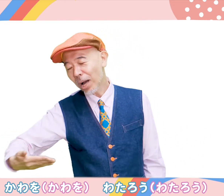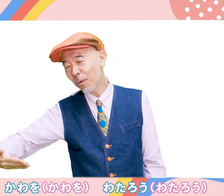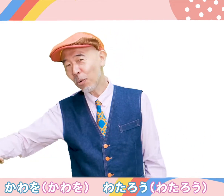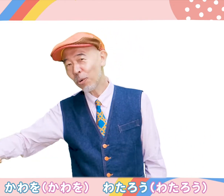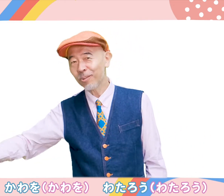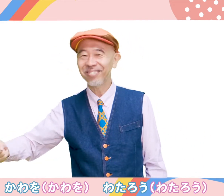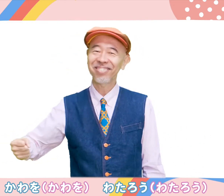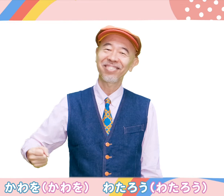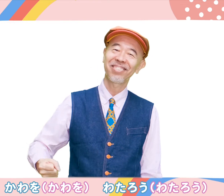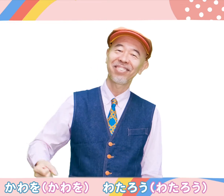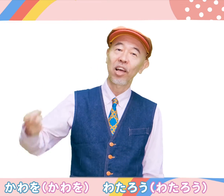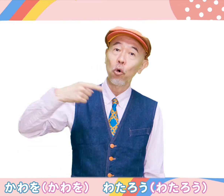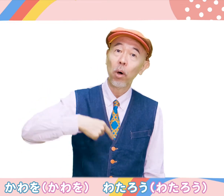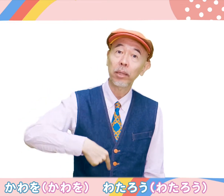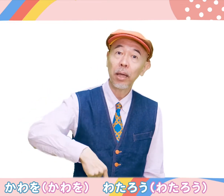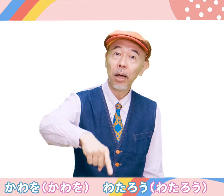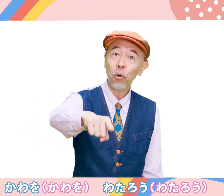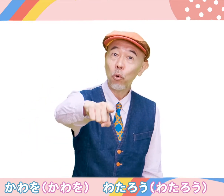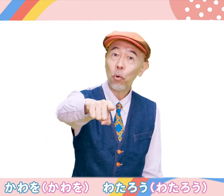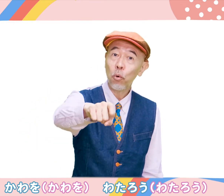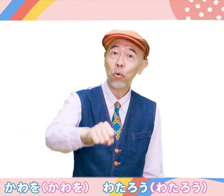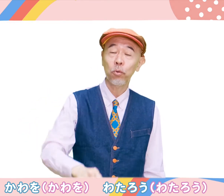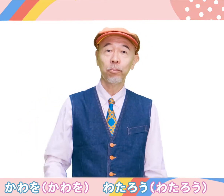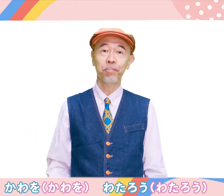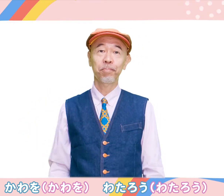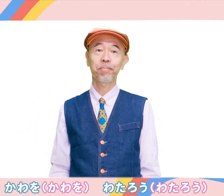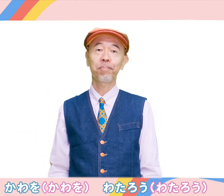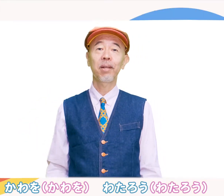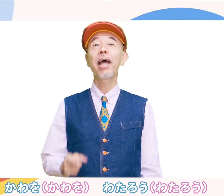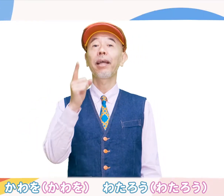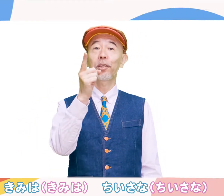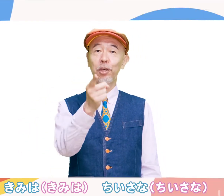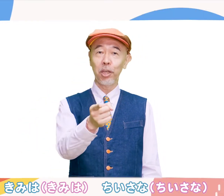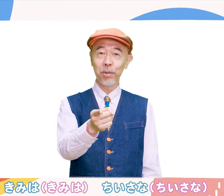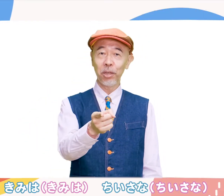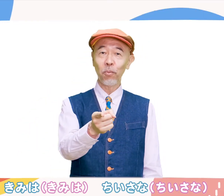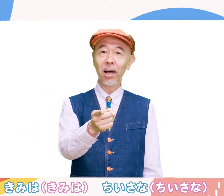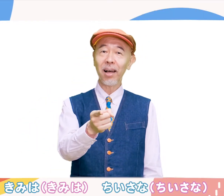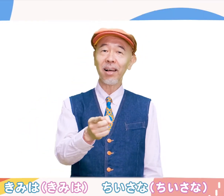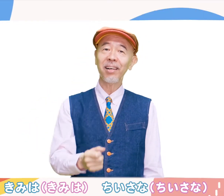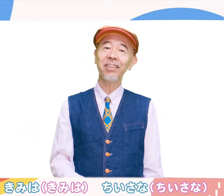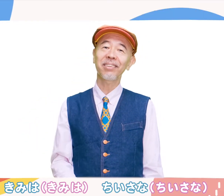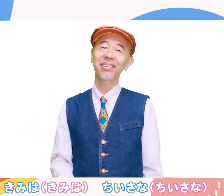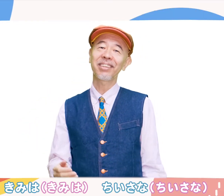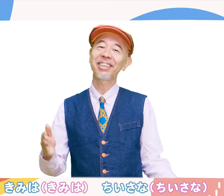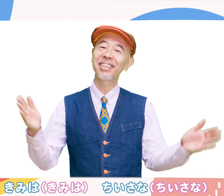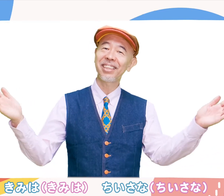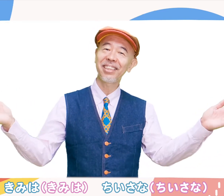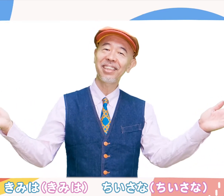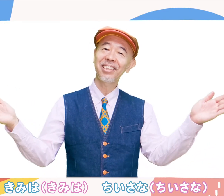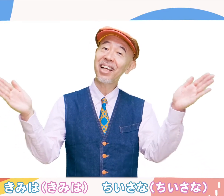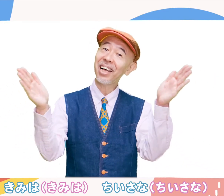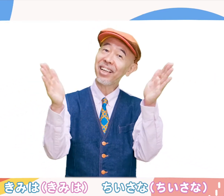川を渡ろう。君は小さな